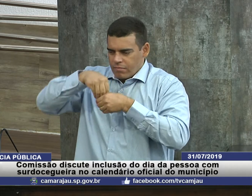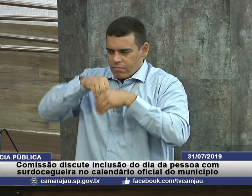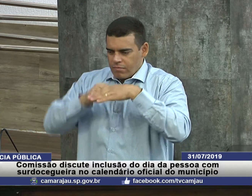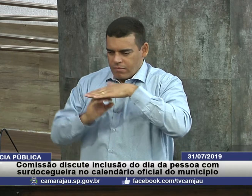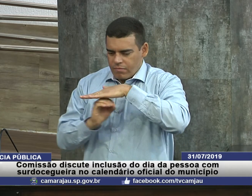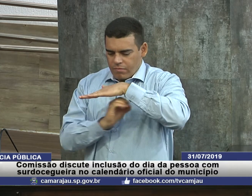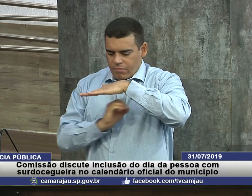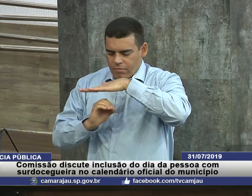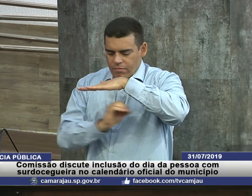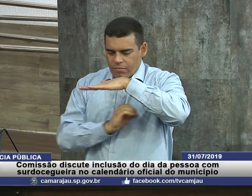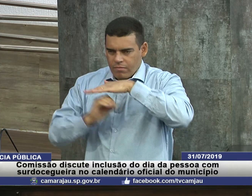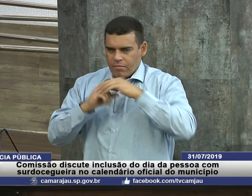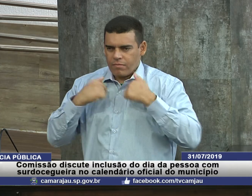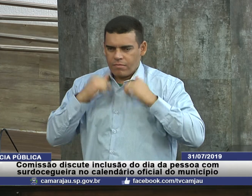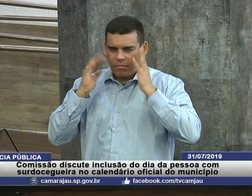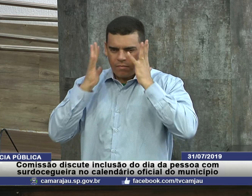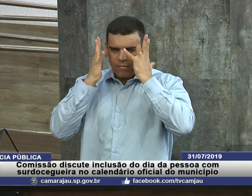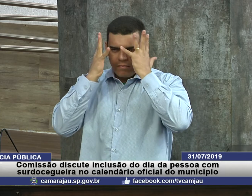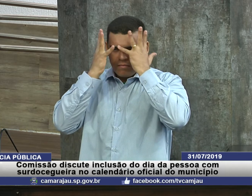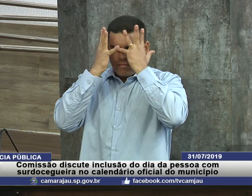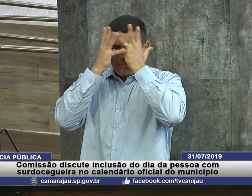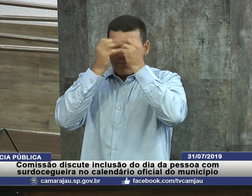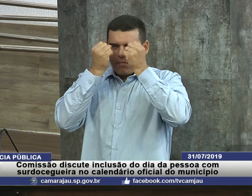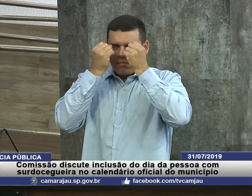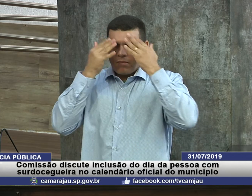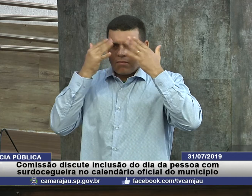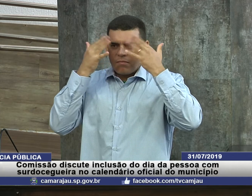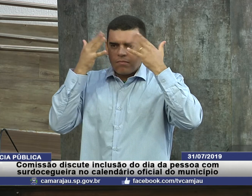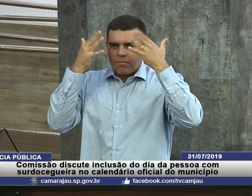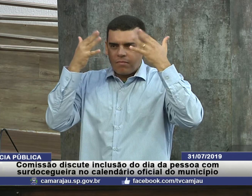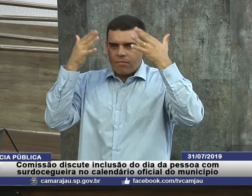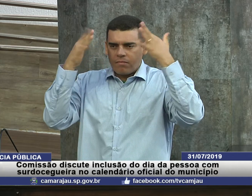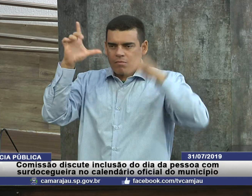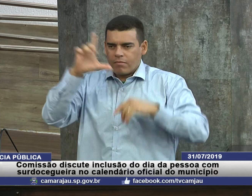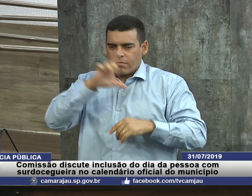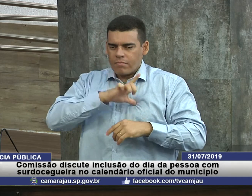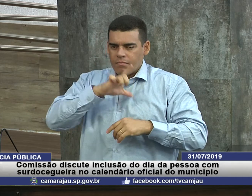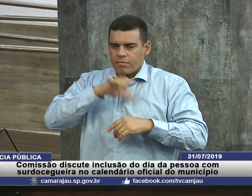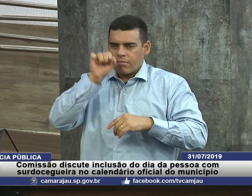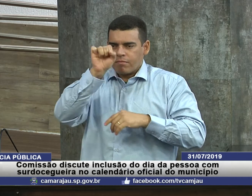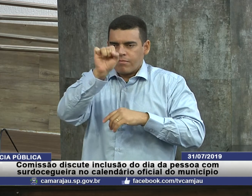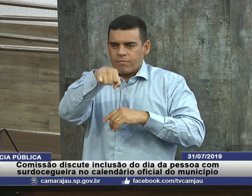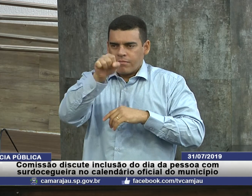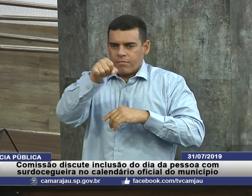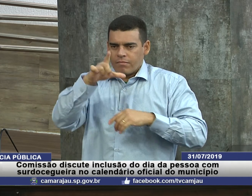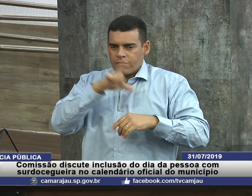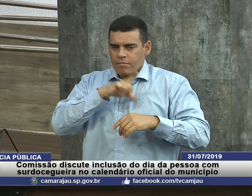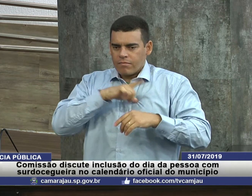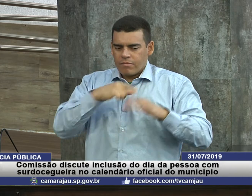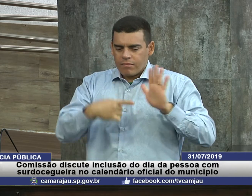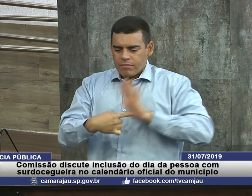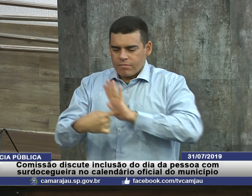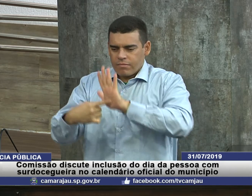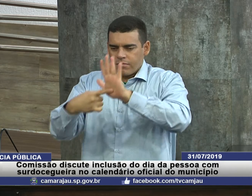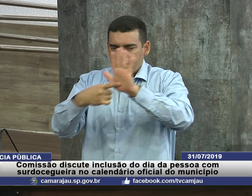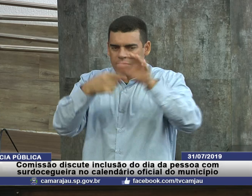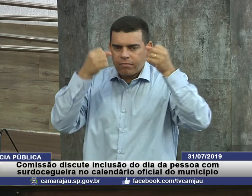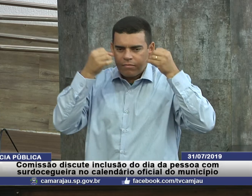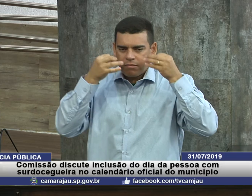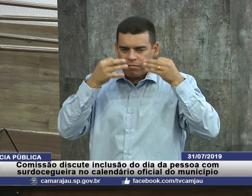com surdo de cegueira, tudo isso tá relacionado. Como uma pessoa com surdo de cegueira pode estar apta a cuidar do próprio